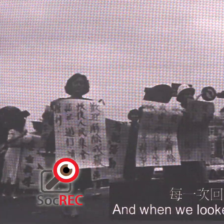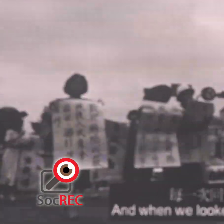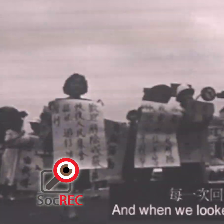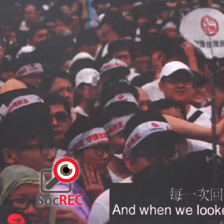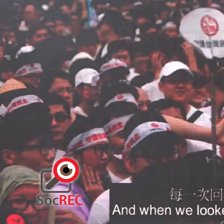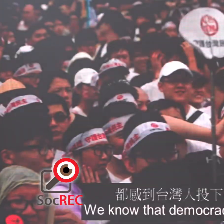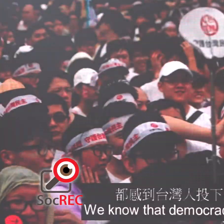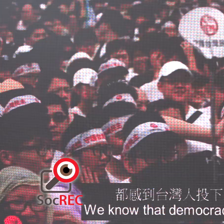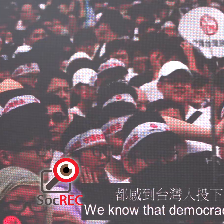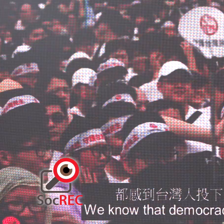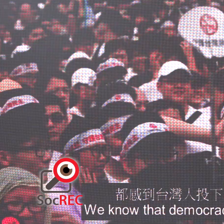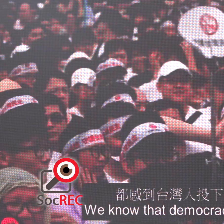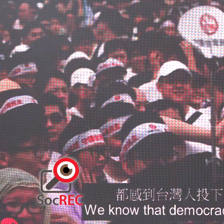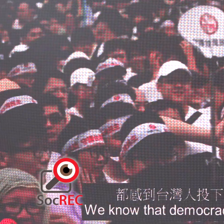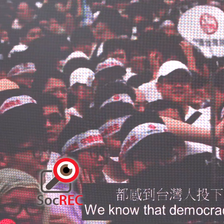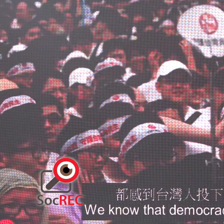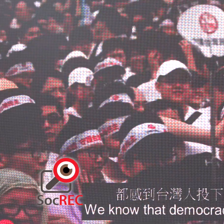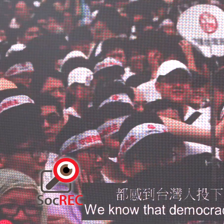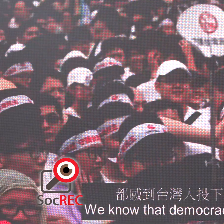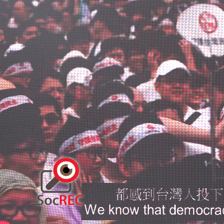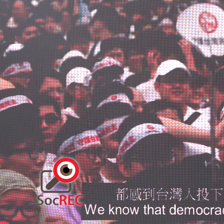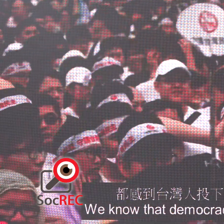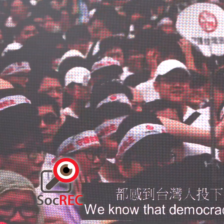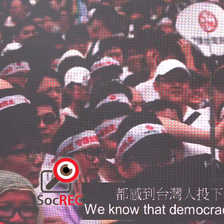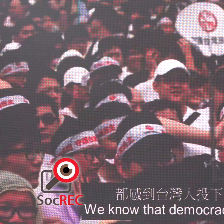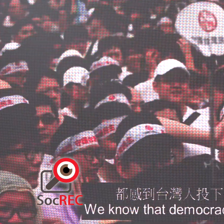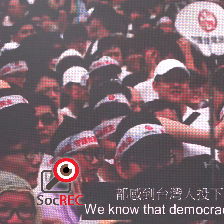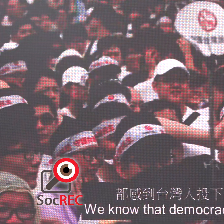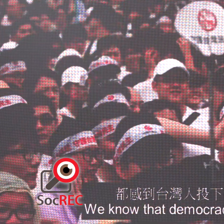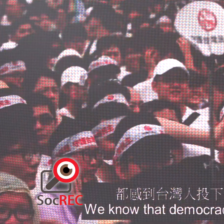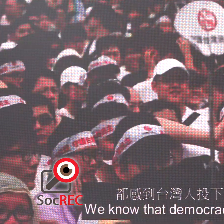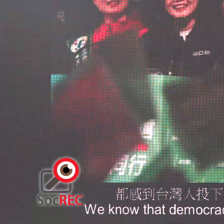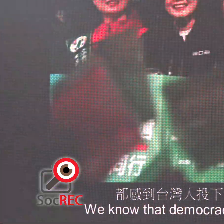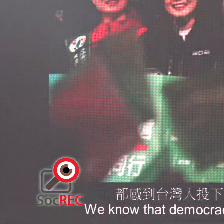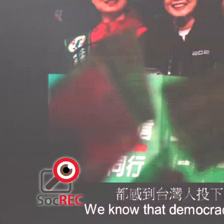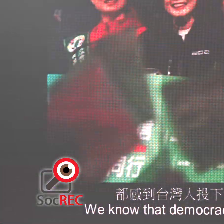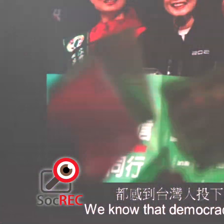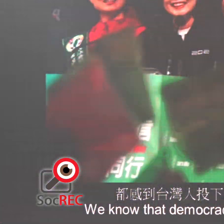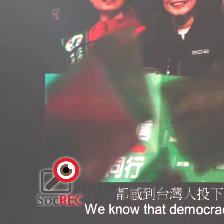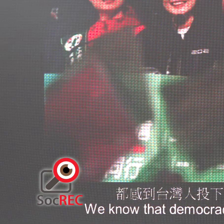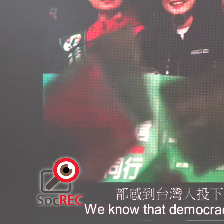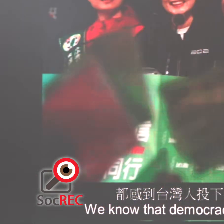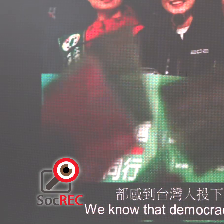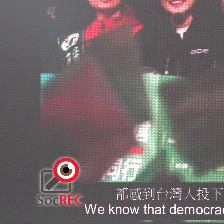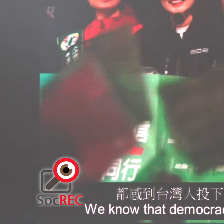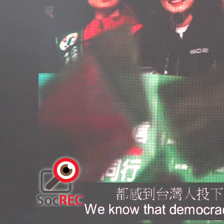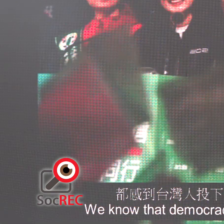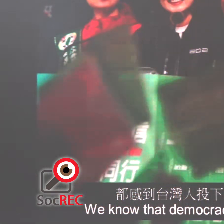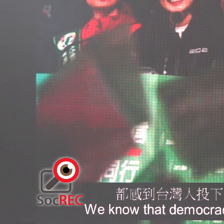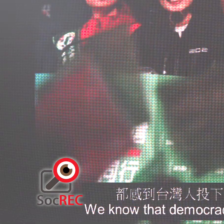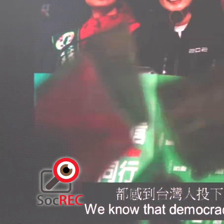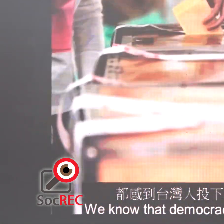史，都感受到台灣人投下的這一票是幾咁得來不易。